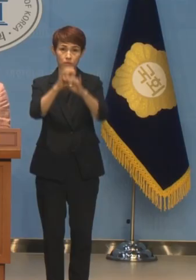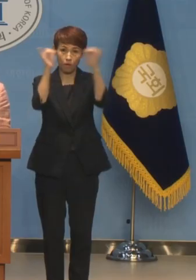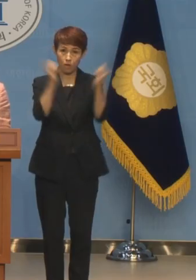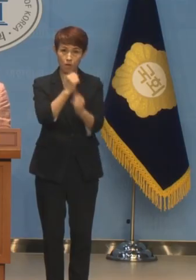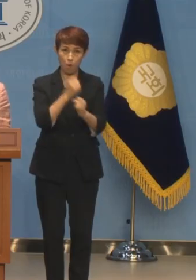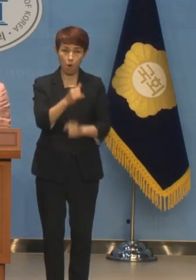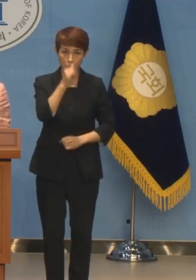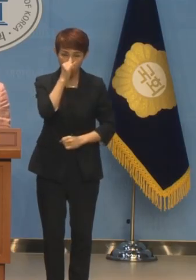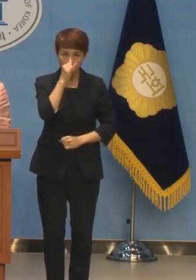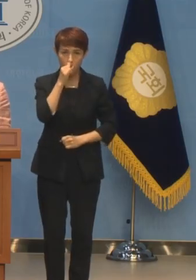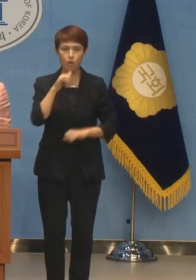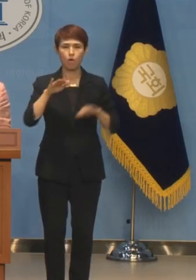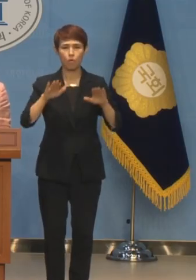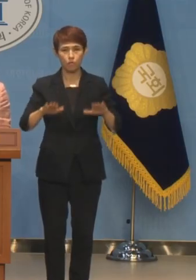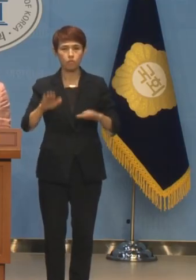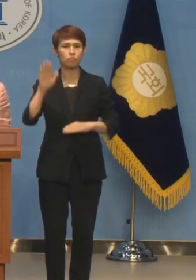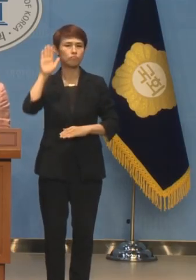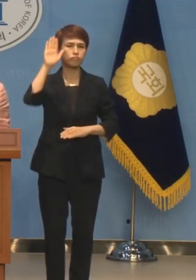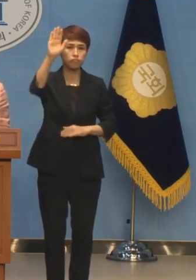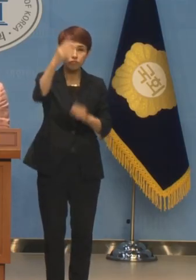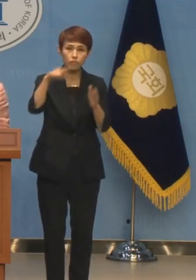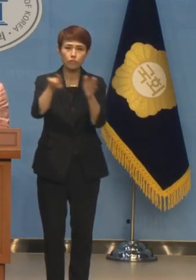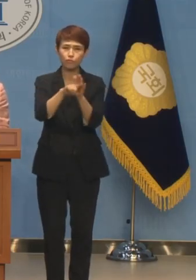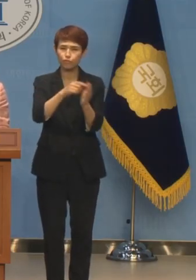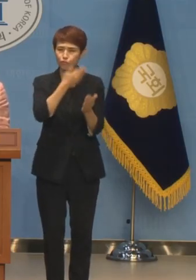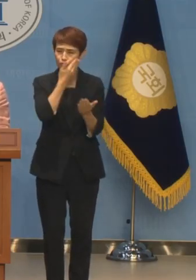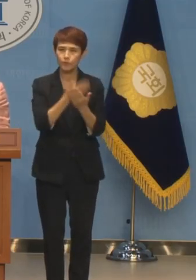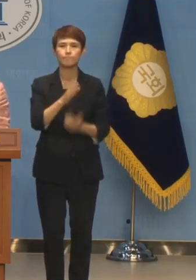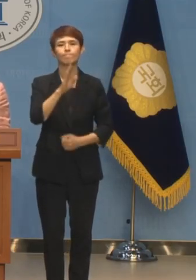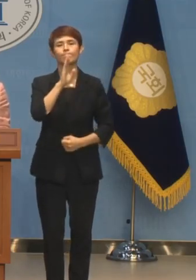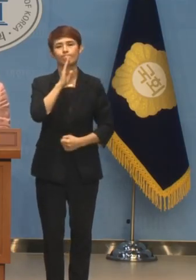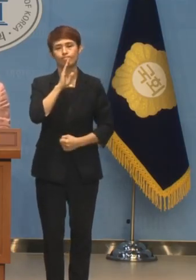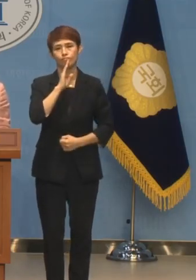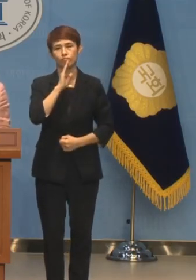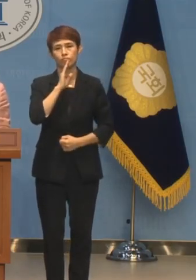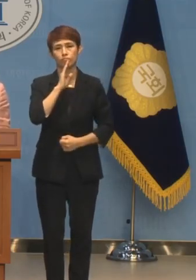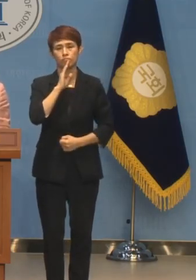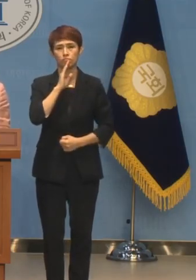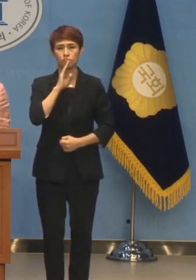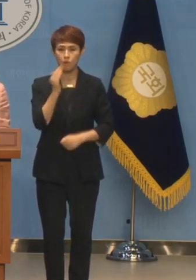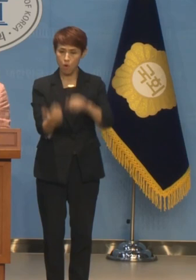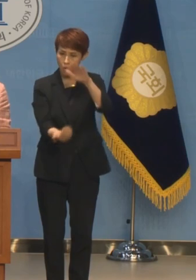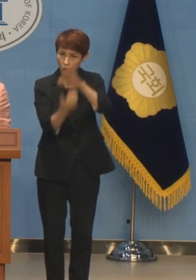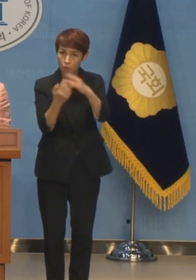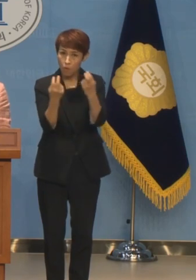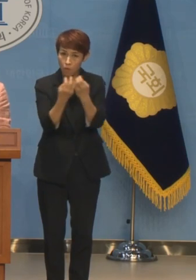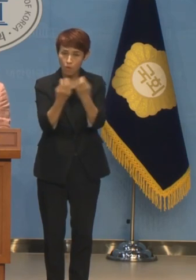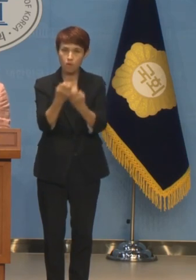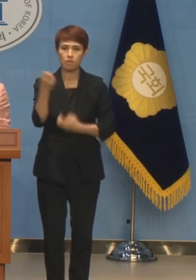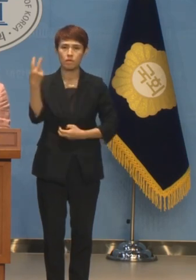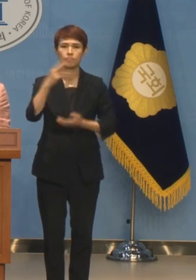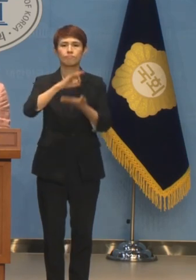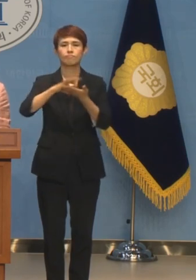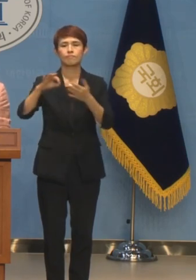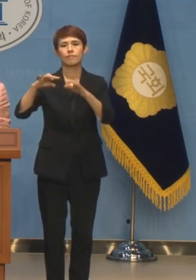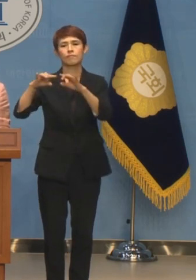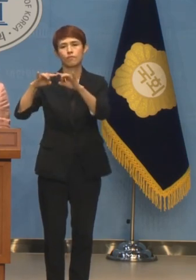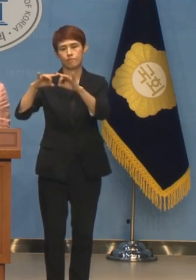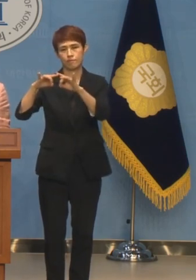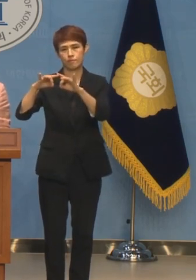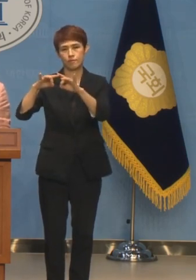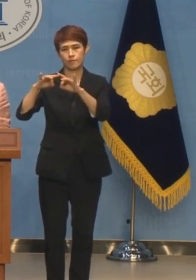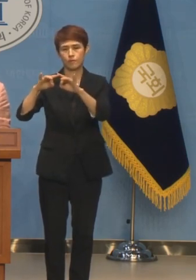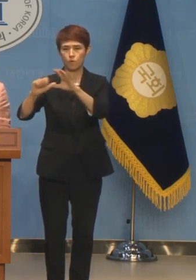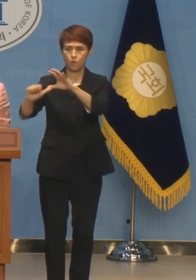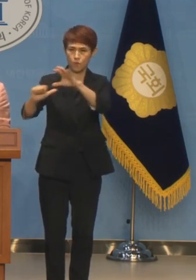미래 세대를 위한 중대한 과제이며 이를 달성하기 위해서는 재생 가능한 에너지 자원의